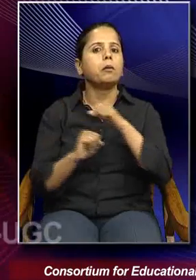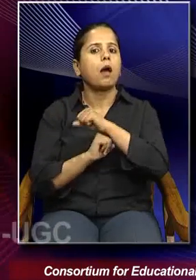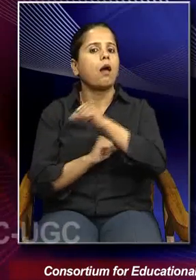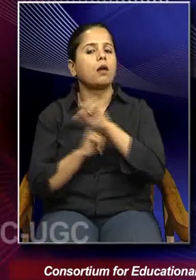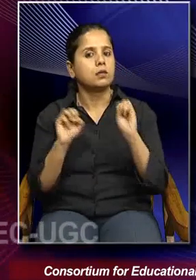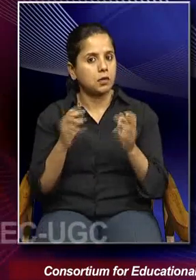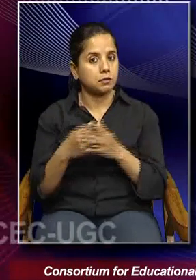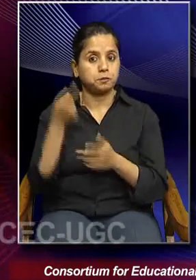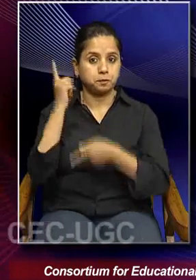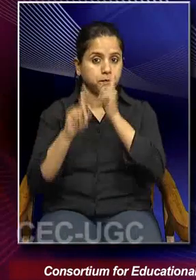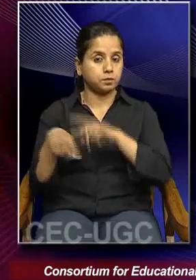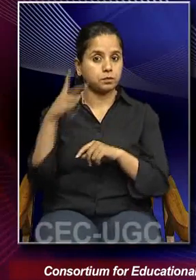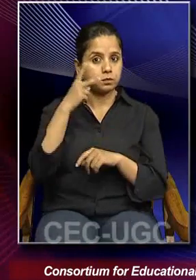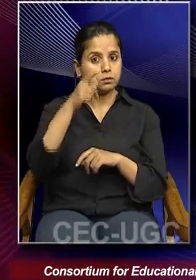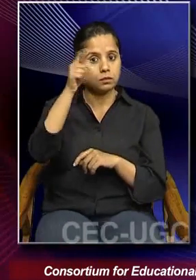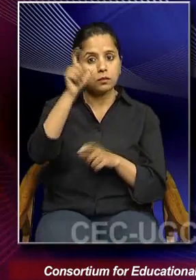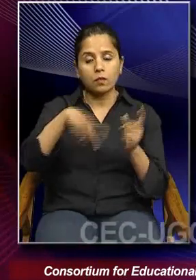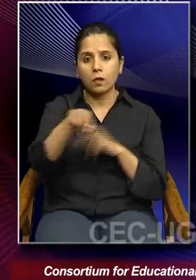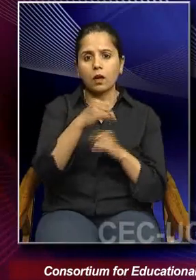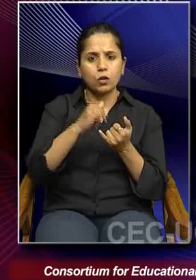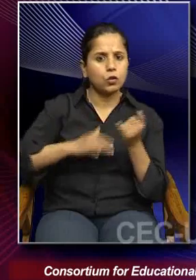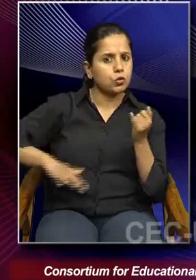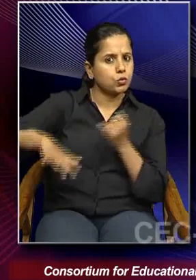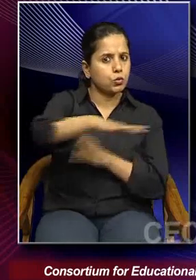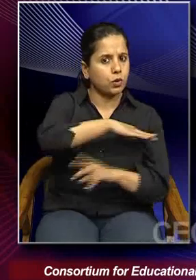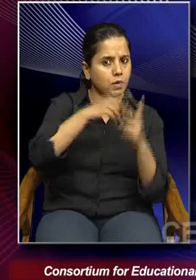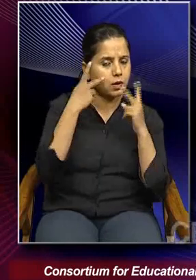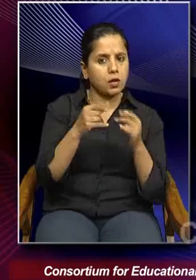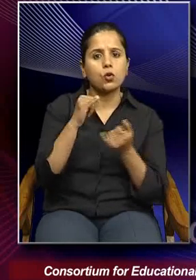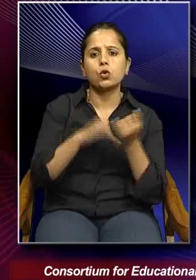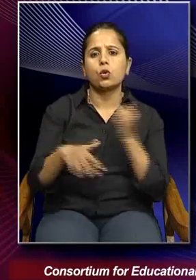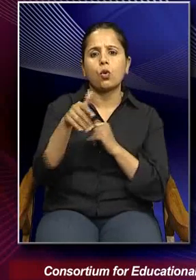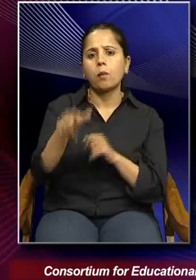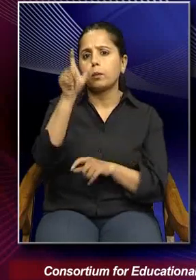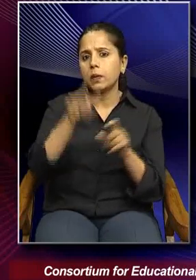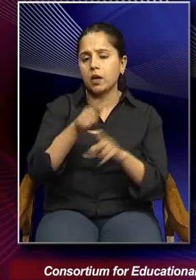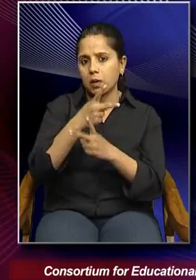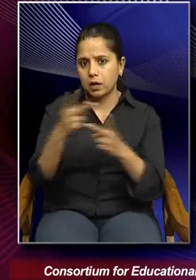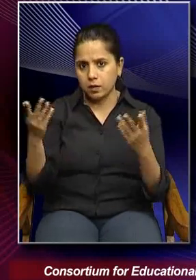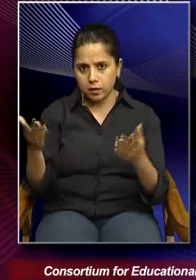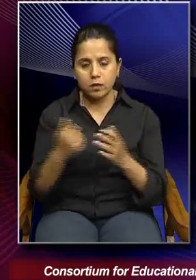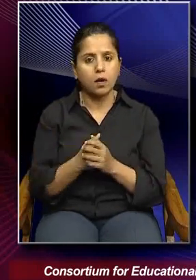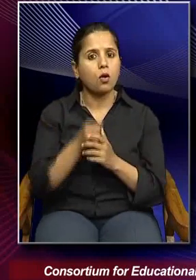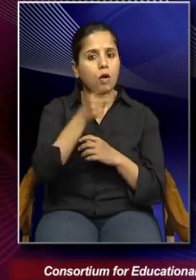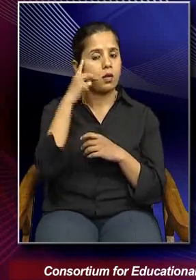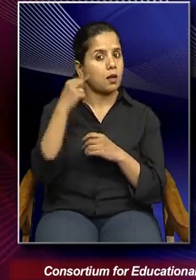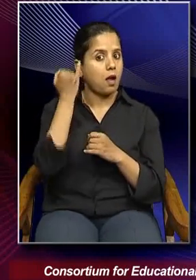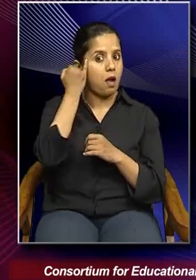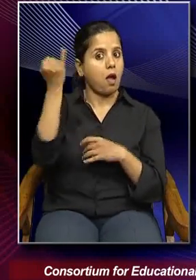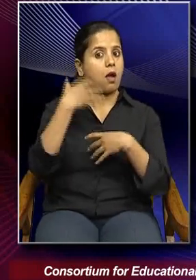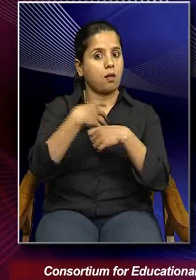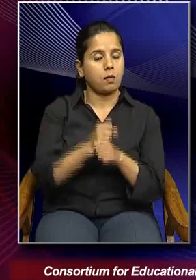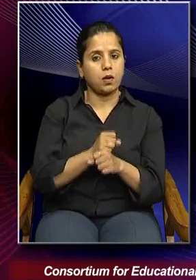साहित्यकार समाज से सामाजिकों से अपनी रचना का